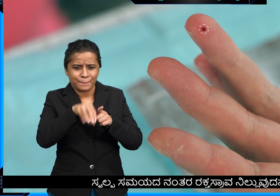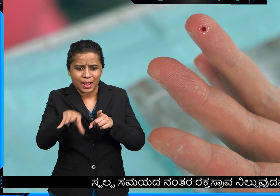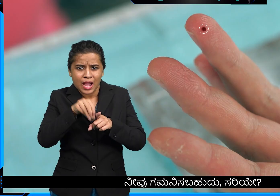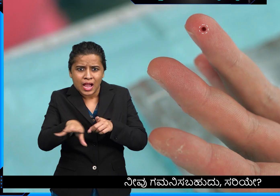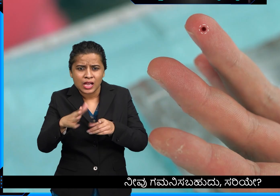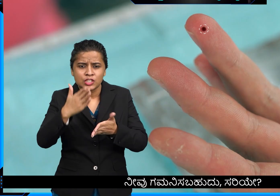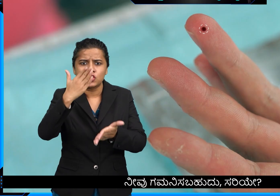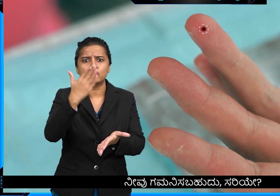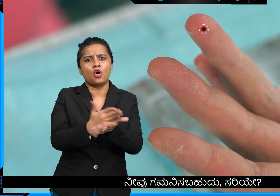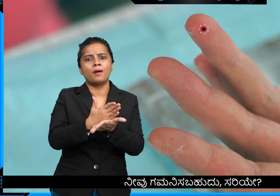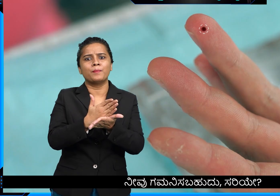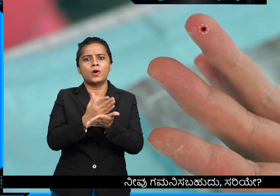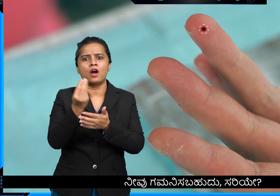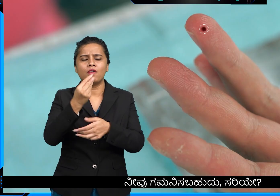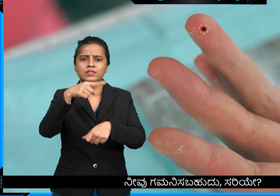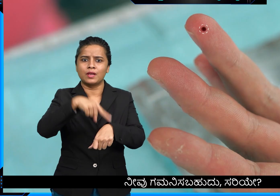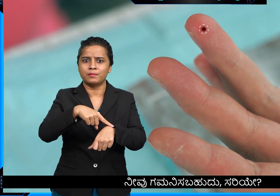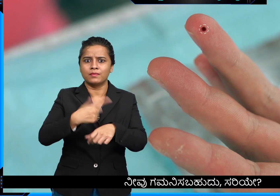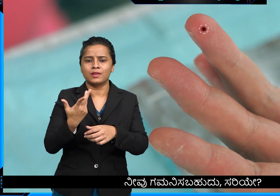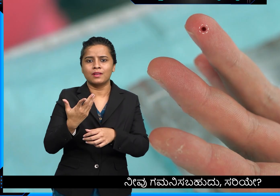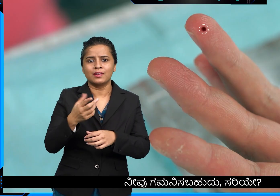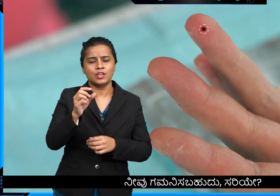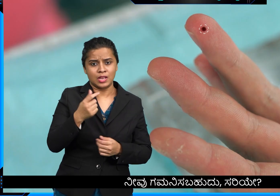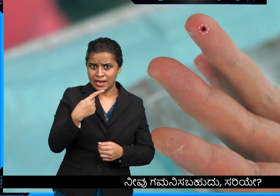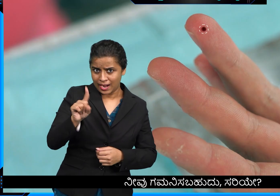ನಿಲ್ಲುವುದನ್ನು ನೀವು ಗಮನಿಸಬಹುದು, ಸರಿಯೇ?